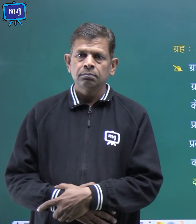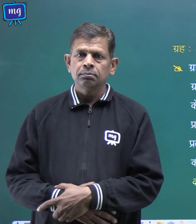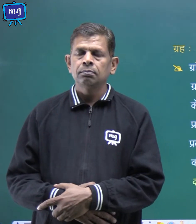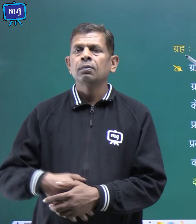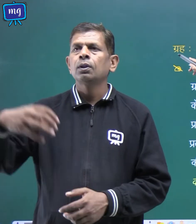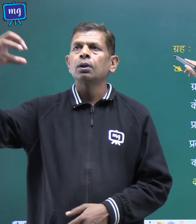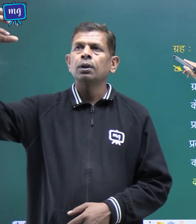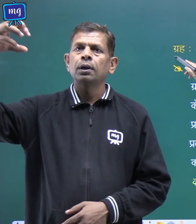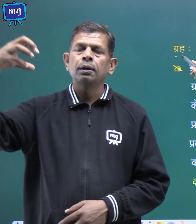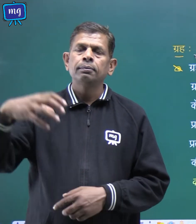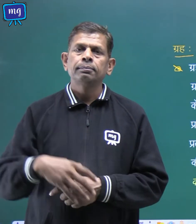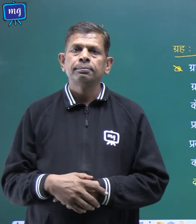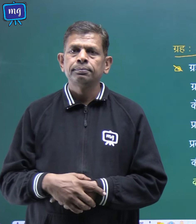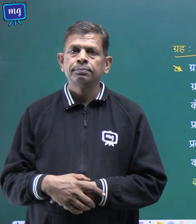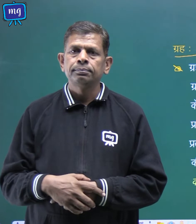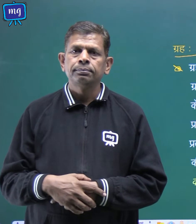ग्रह